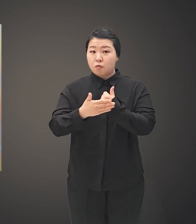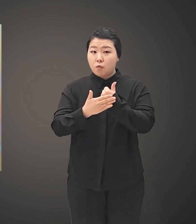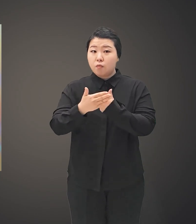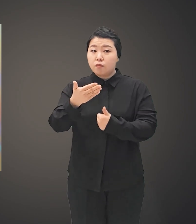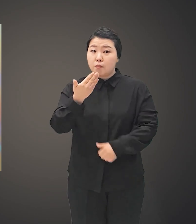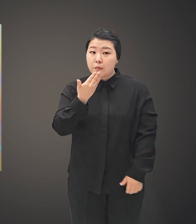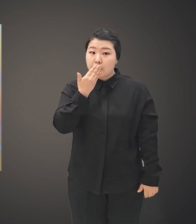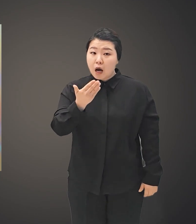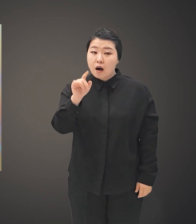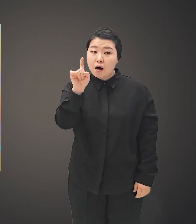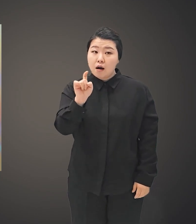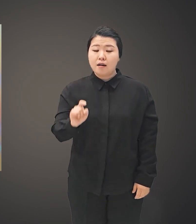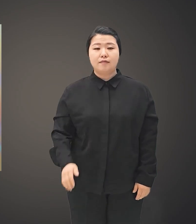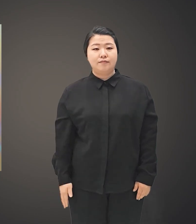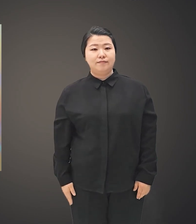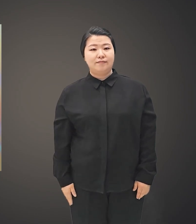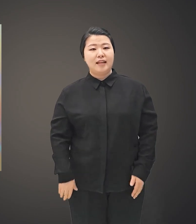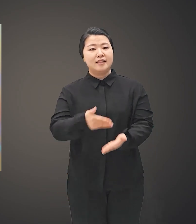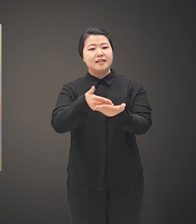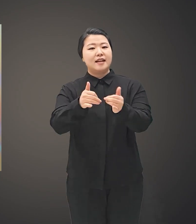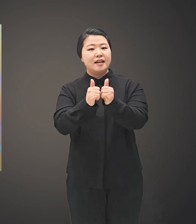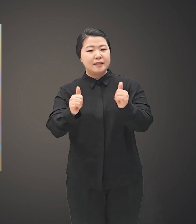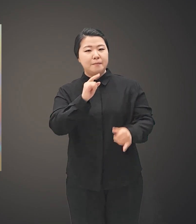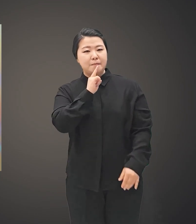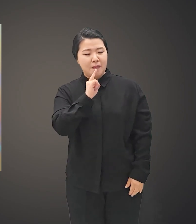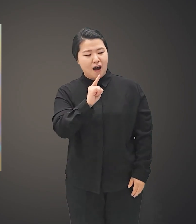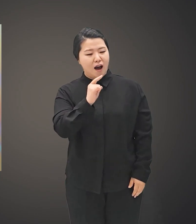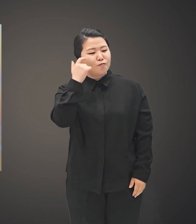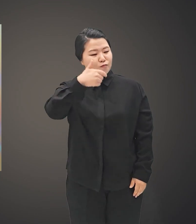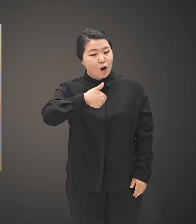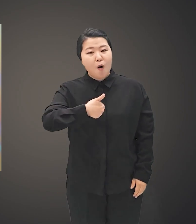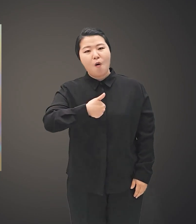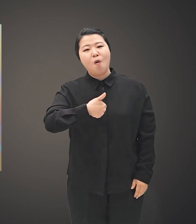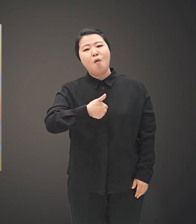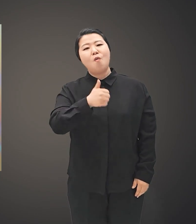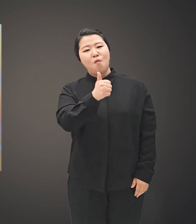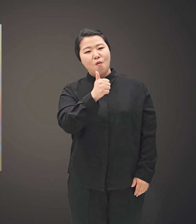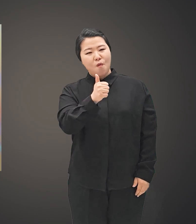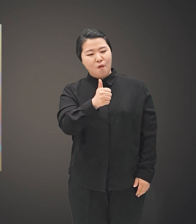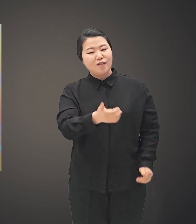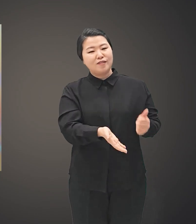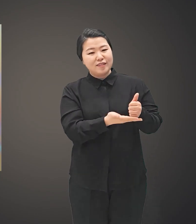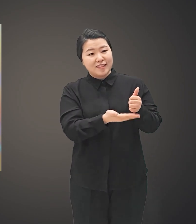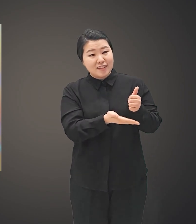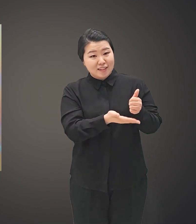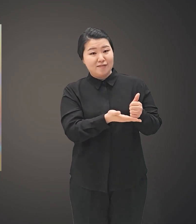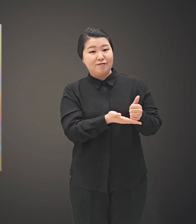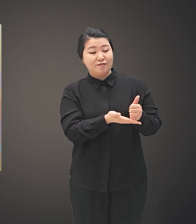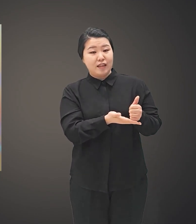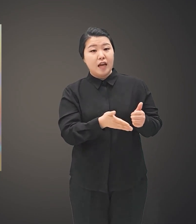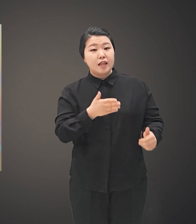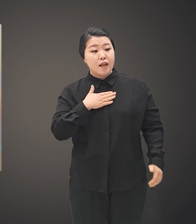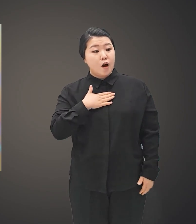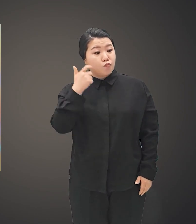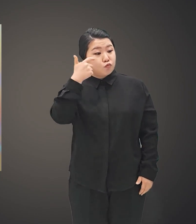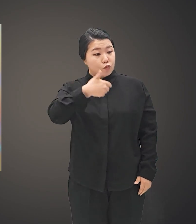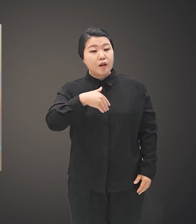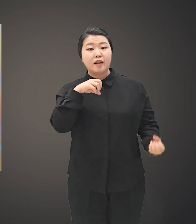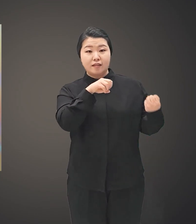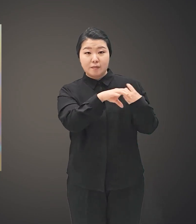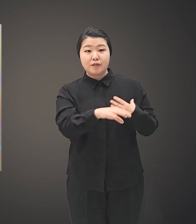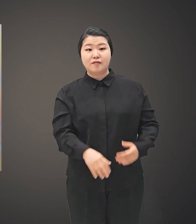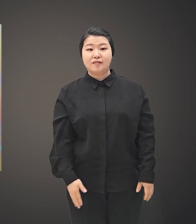물어보았어요. 이슬아 작가님께서는 좋은 질문이라며 칭찬해 주셨고 제 질문에 대한 답변을